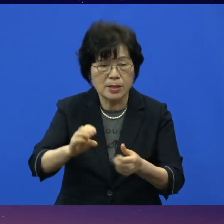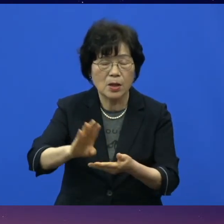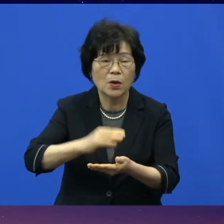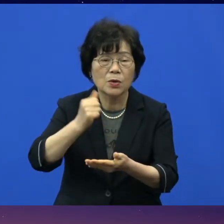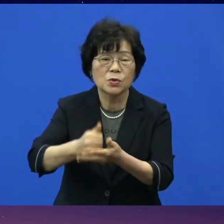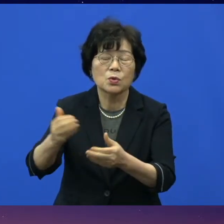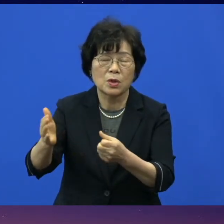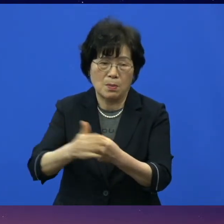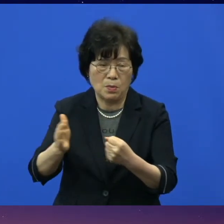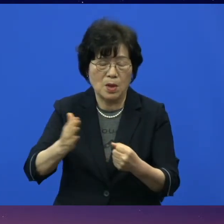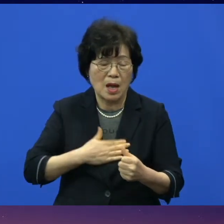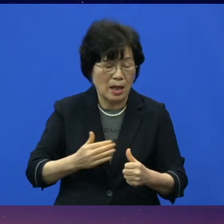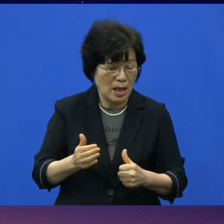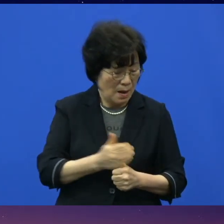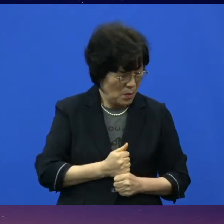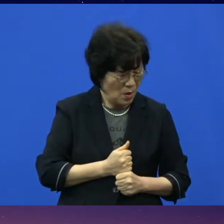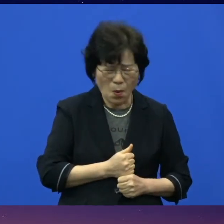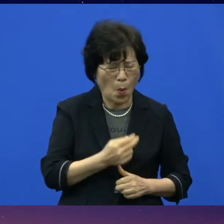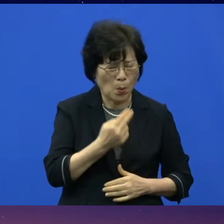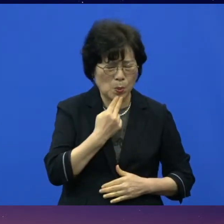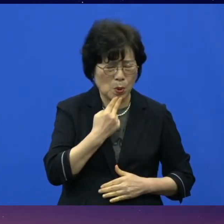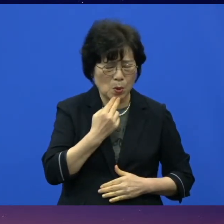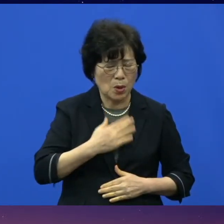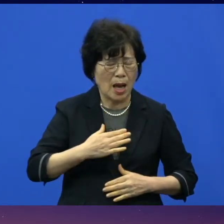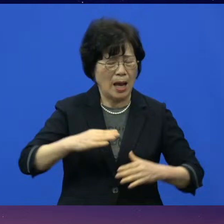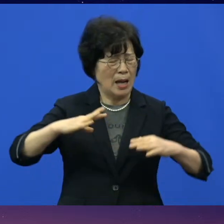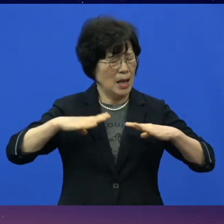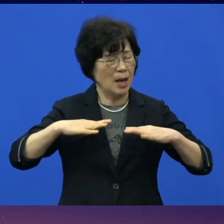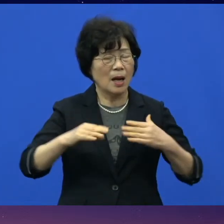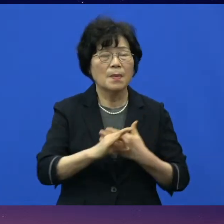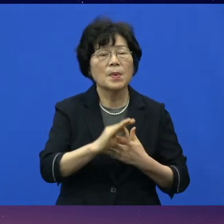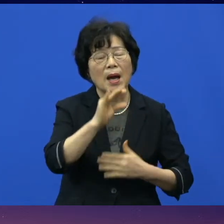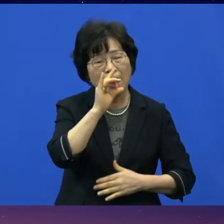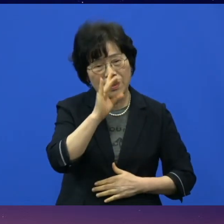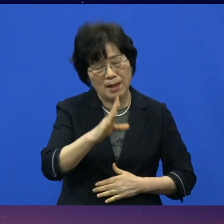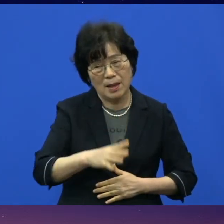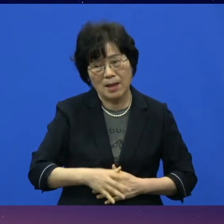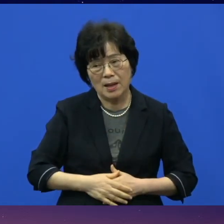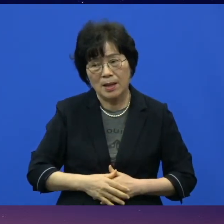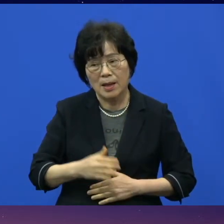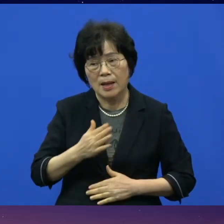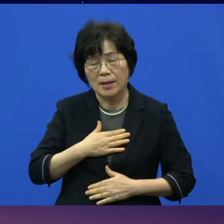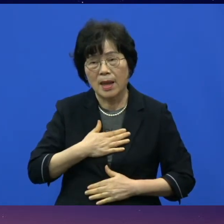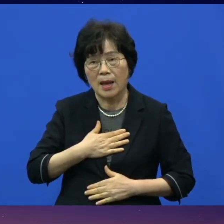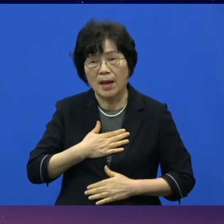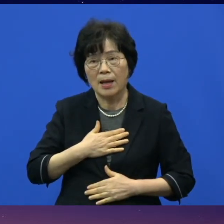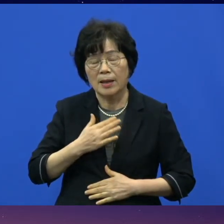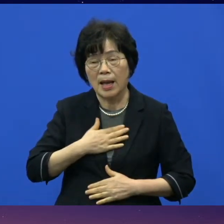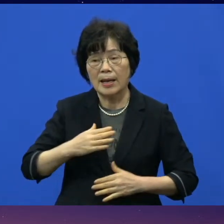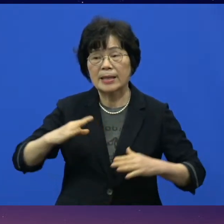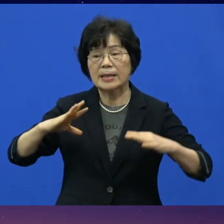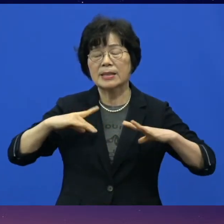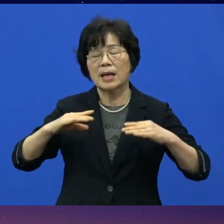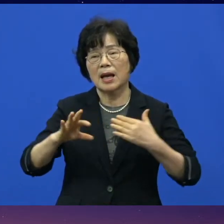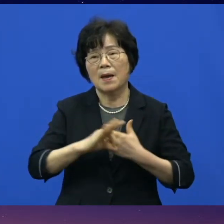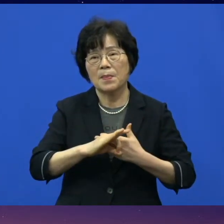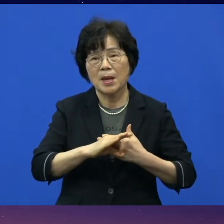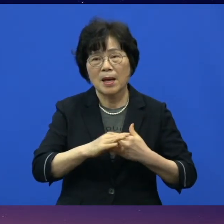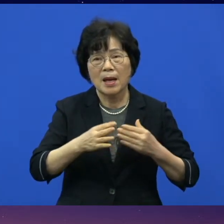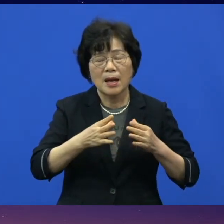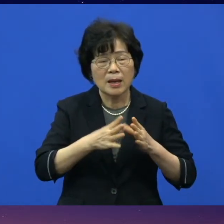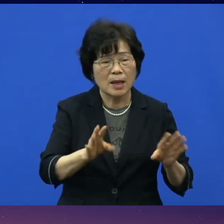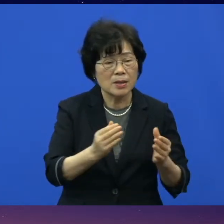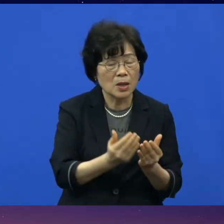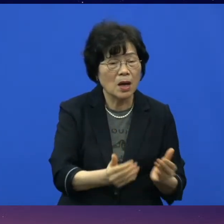안 돼요. 나를 드러내려고 해서는 안 된다는 거예요. 여러분, 내가 나를 드러내면요, 그 깨어진 그릇밖에 볼